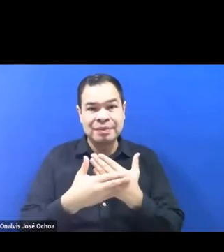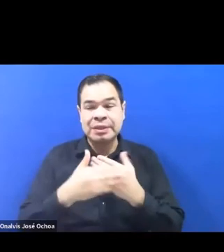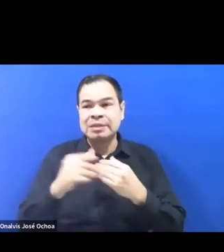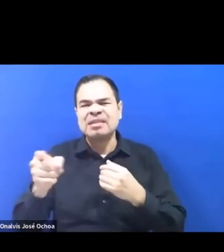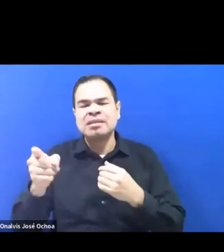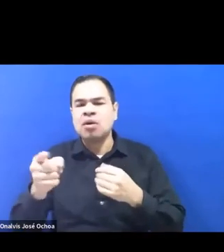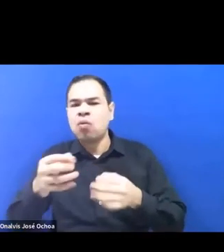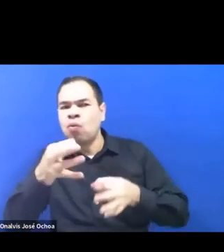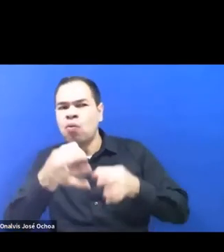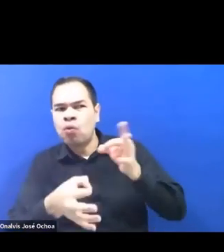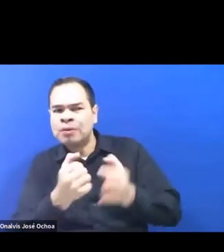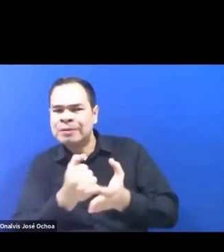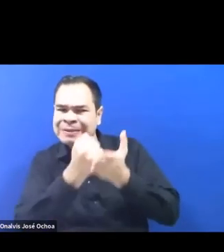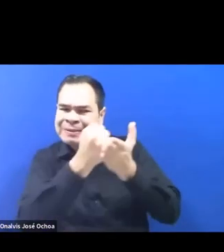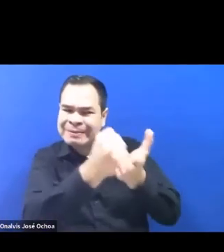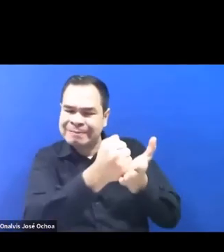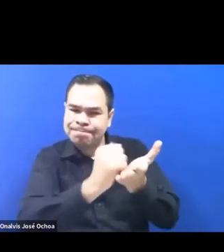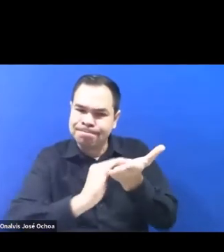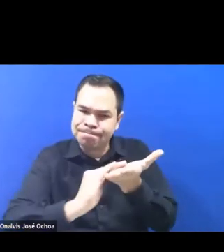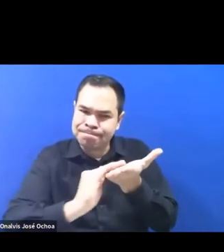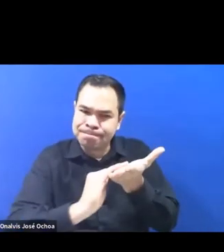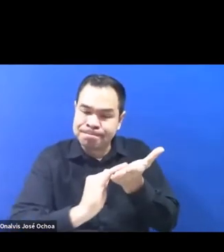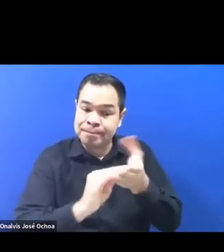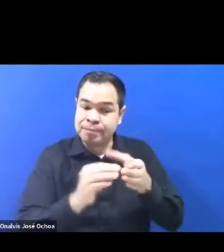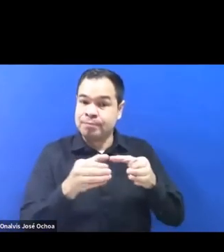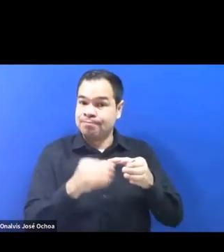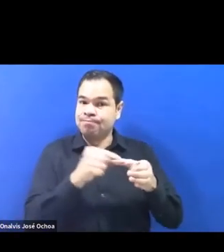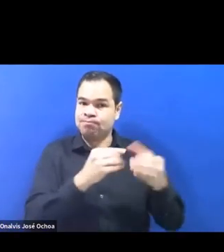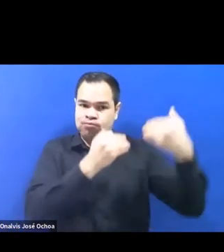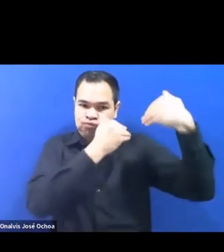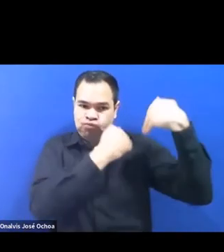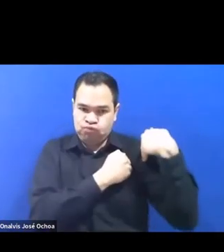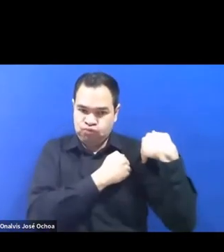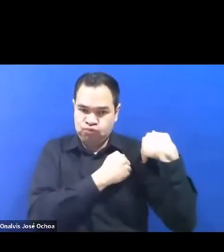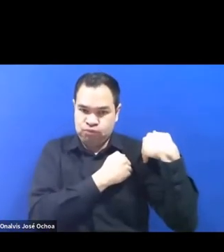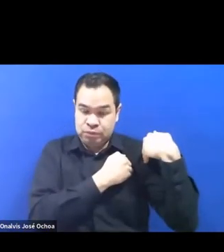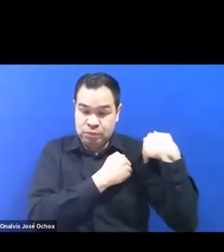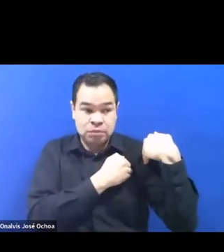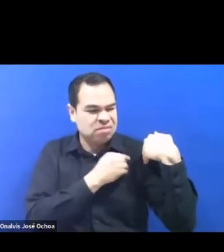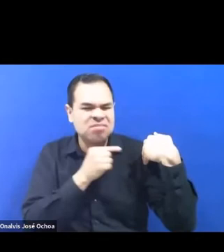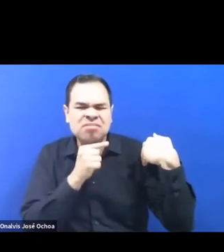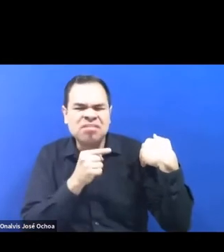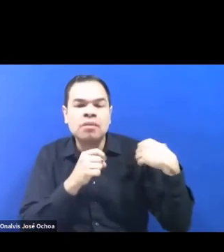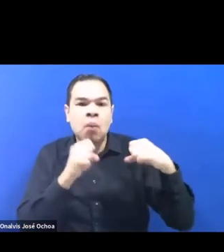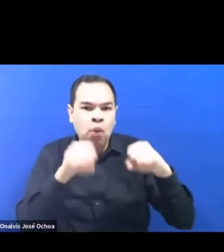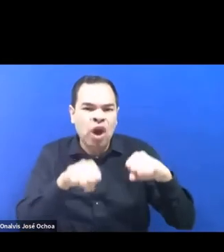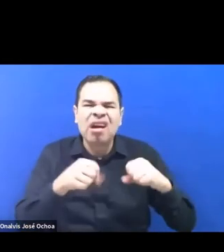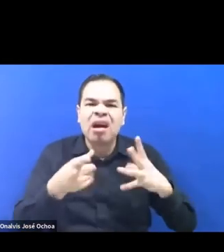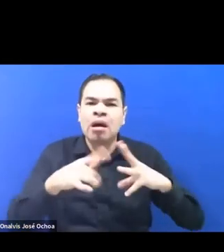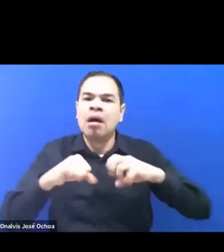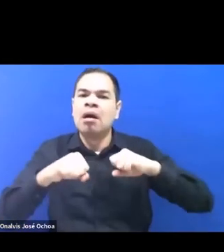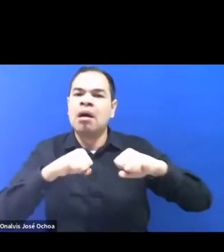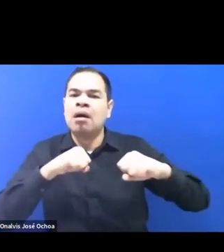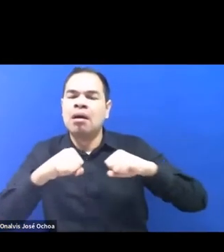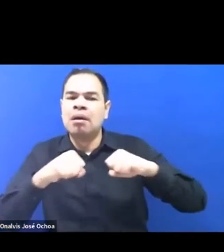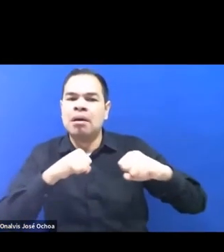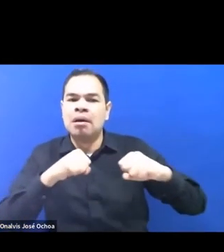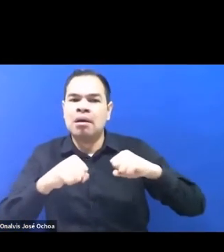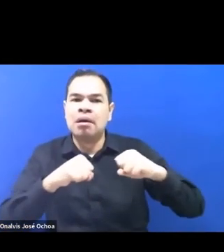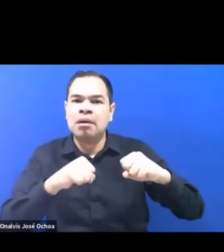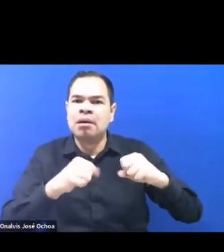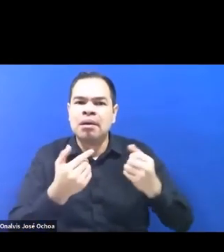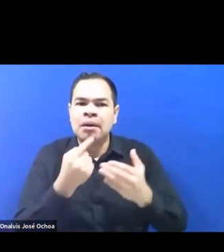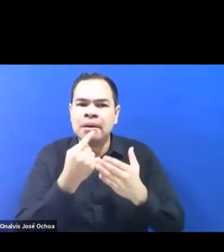restaurativa, como la que la JEP debe aplicar, se permite una acción no solo punitiva, sino sobre